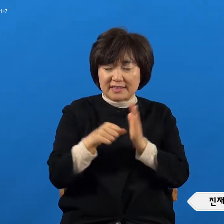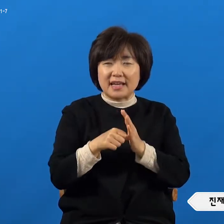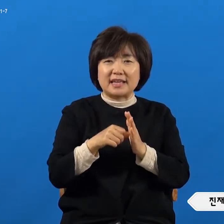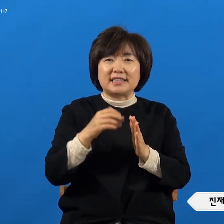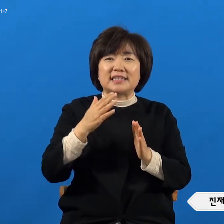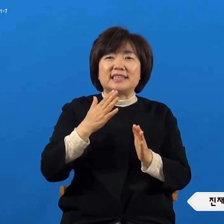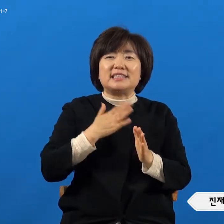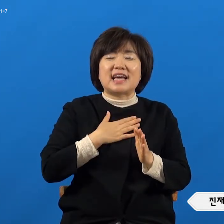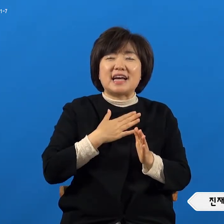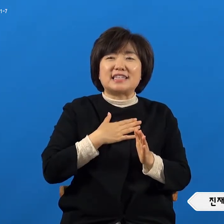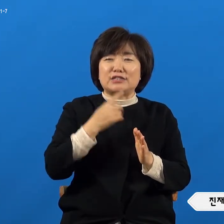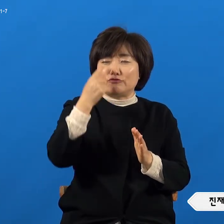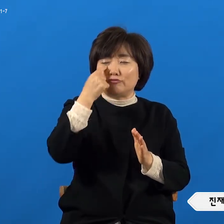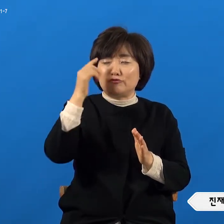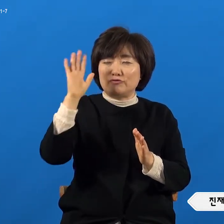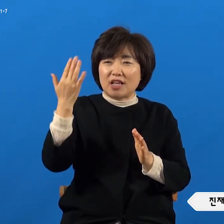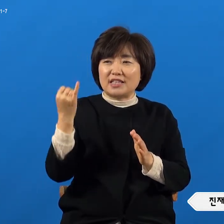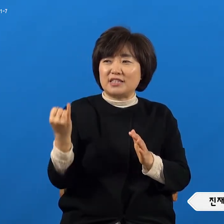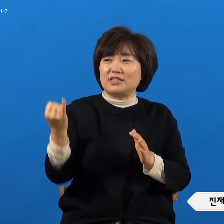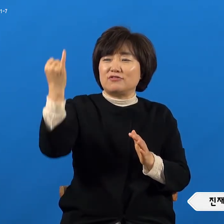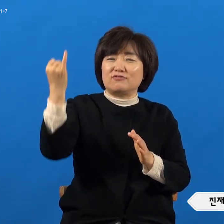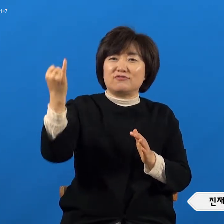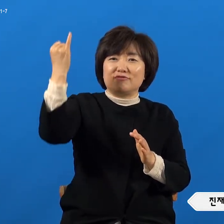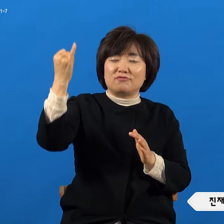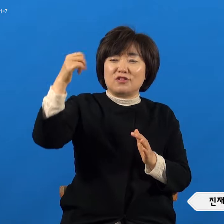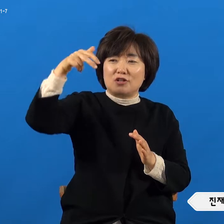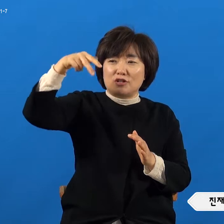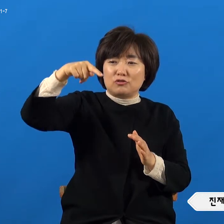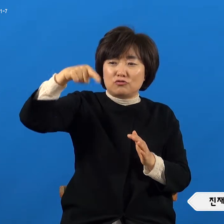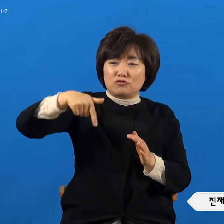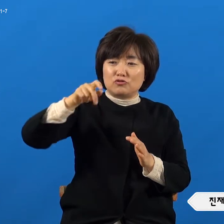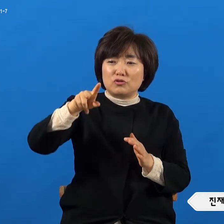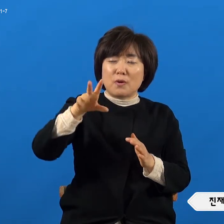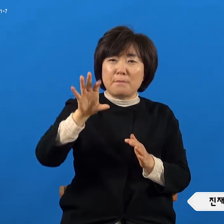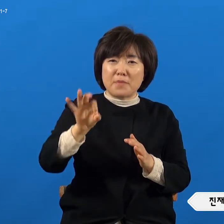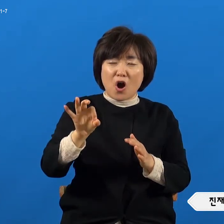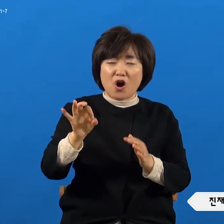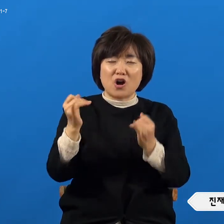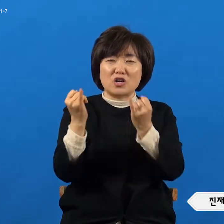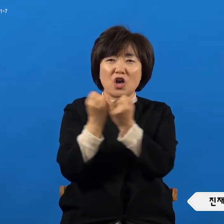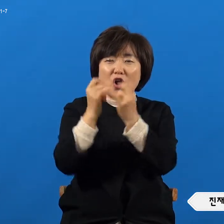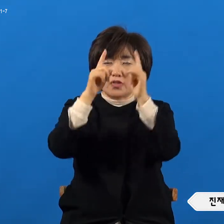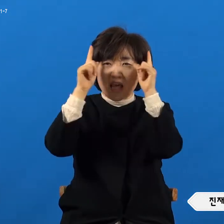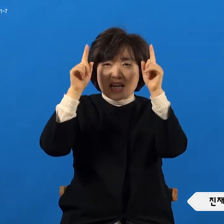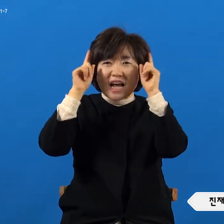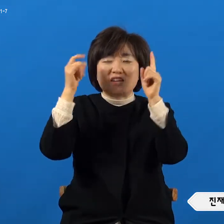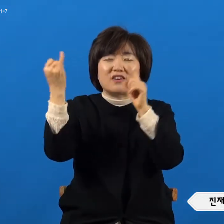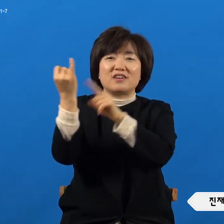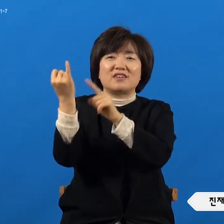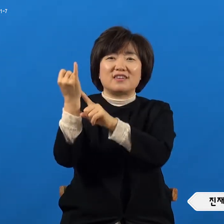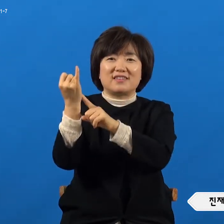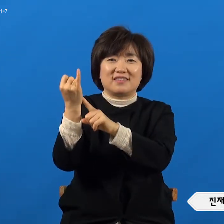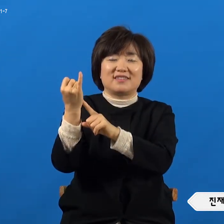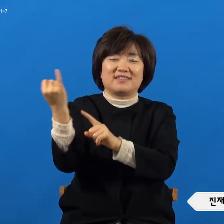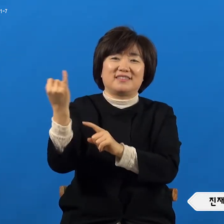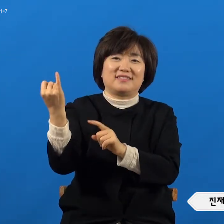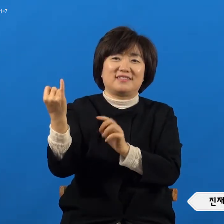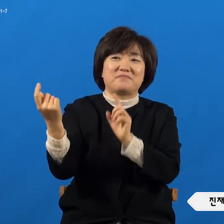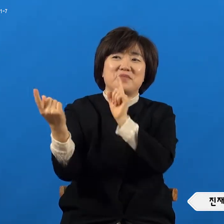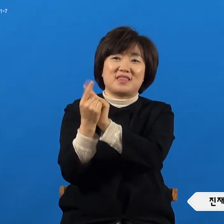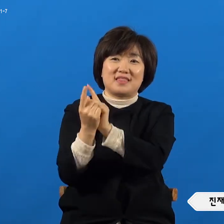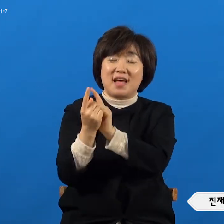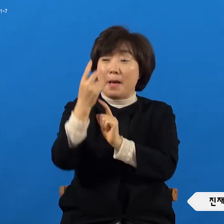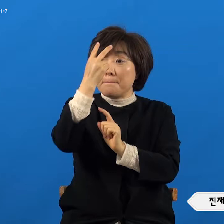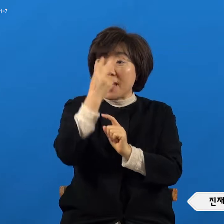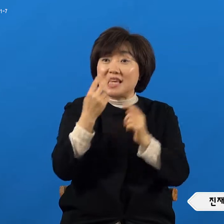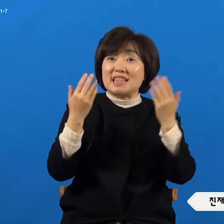1살 연상의 숙명여대 1학년 학생 석경숙을 만납니다. 맹인들의